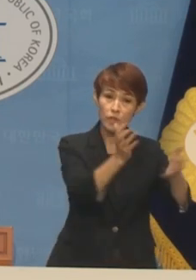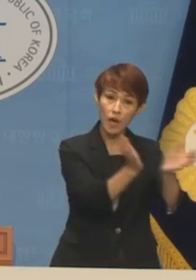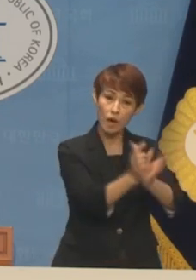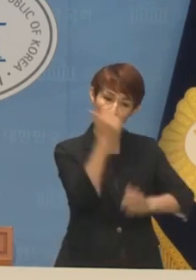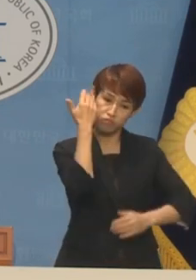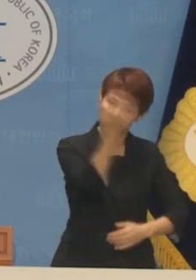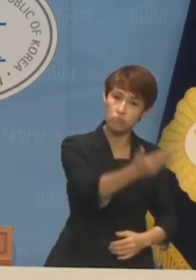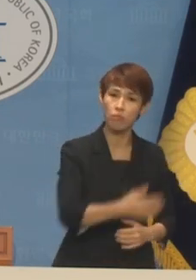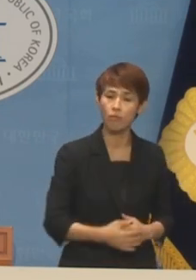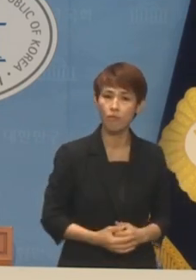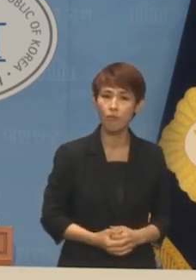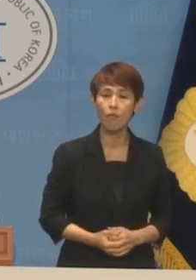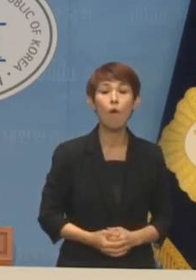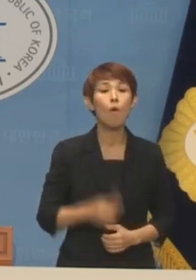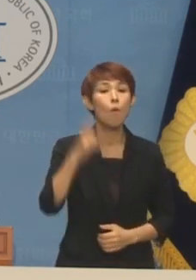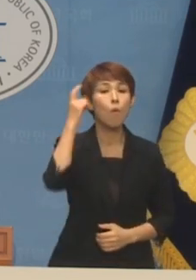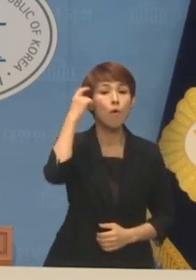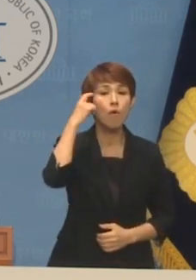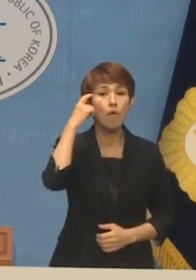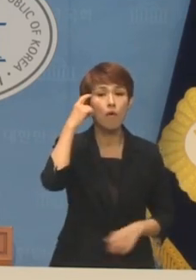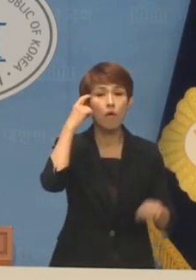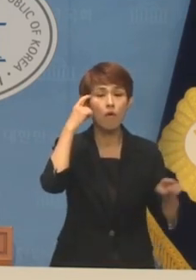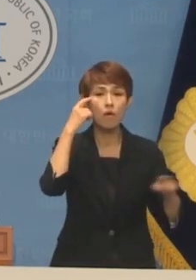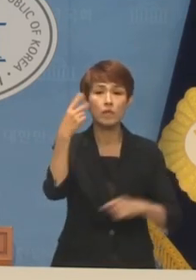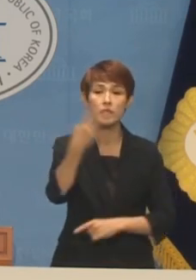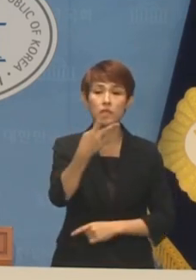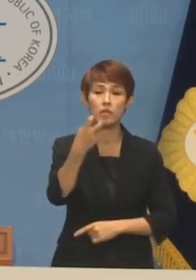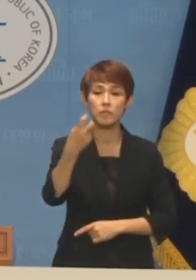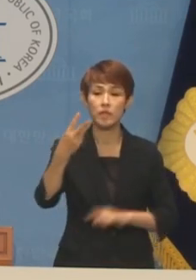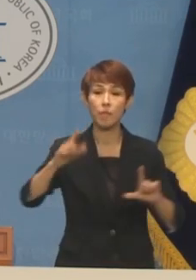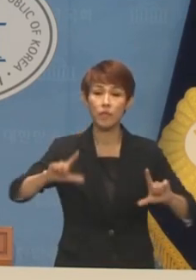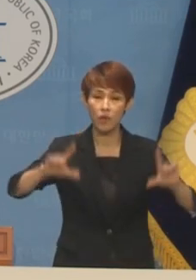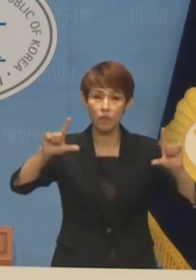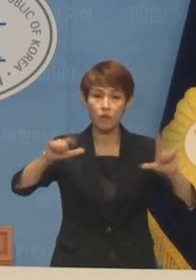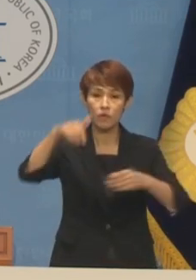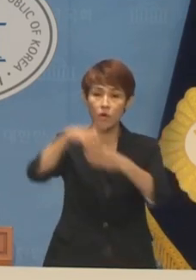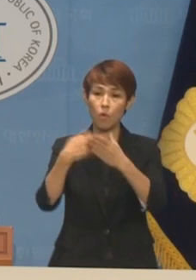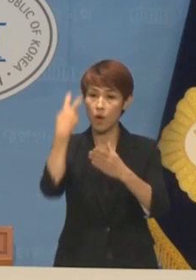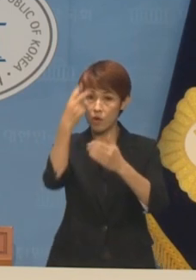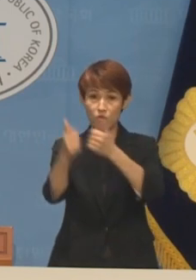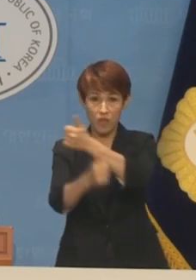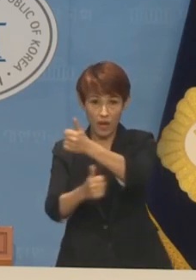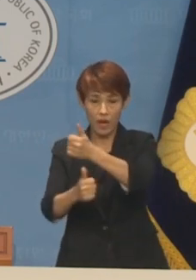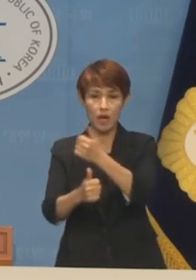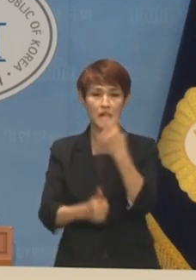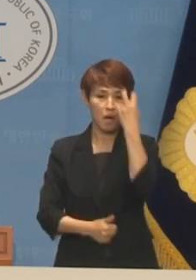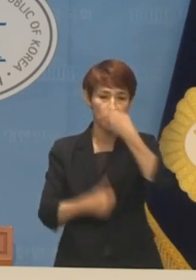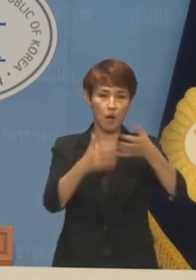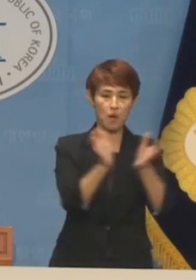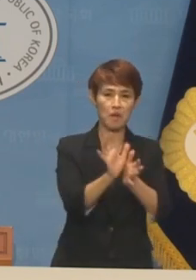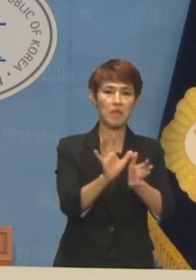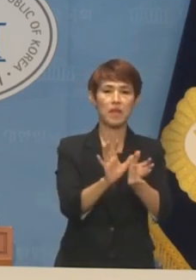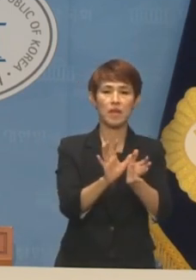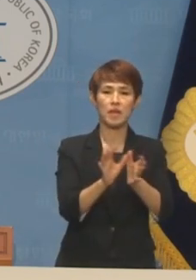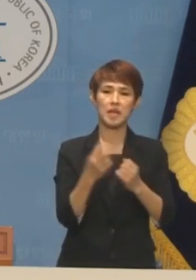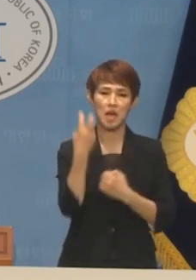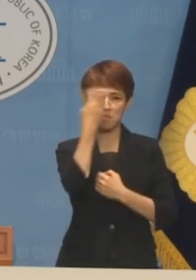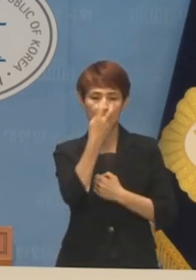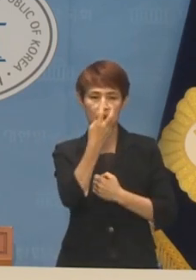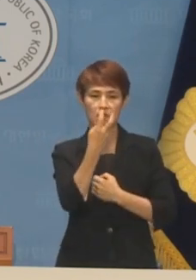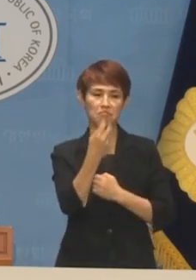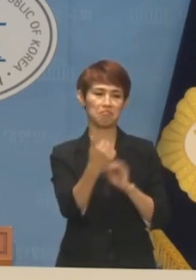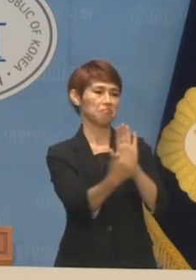묻습니다. 왜 민주당은 2023년 선관위가 감사원의 특혜 비리 감사를 거부할